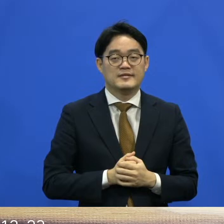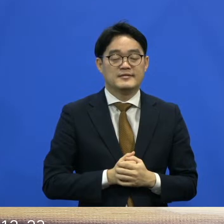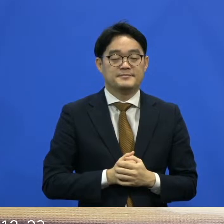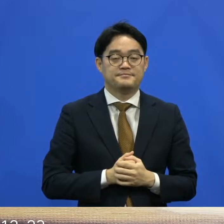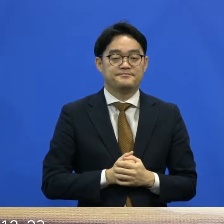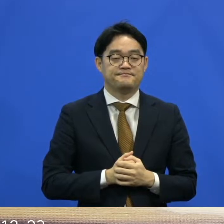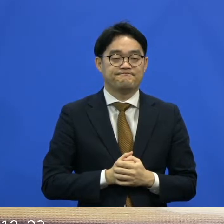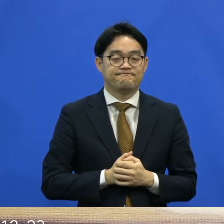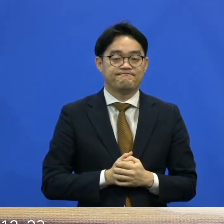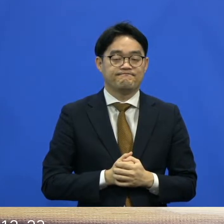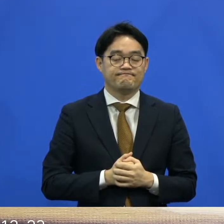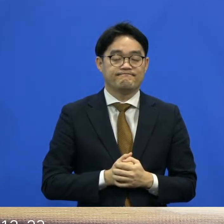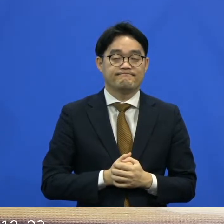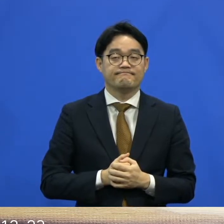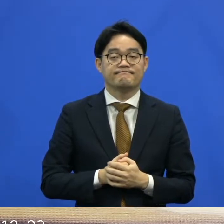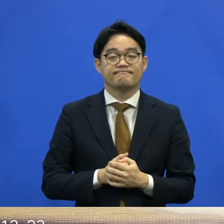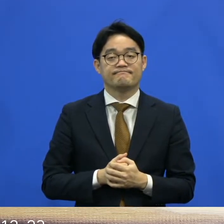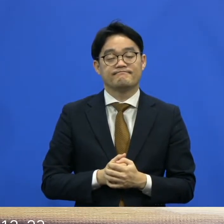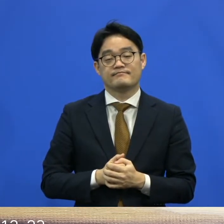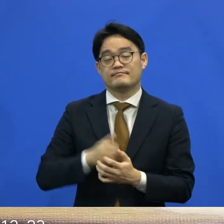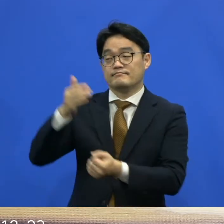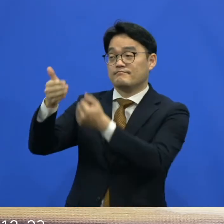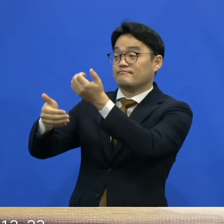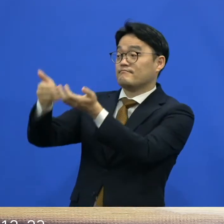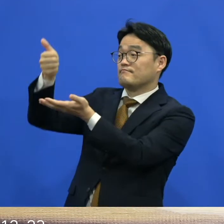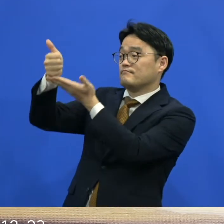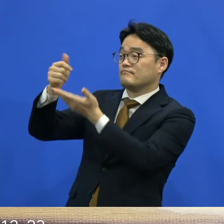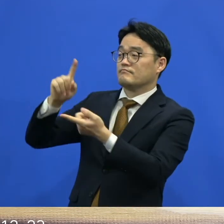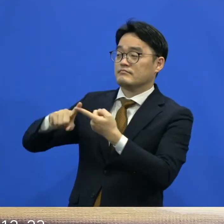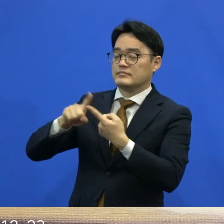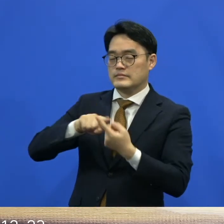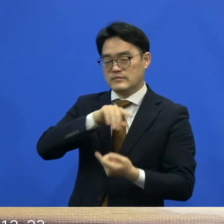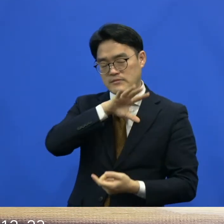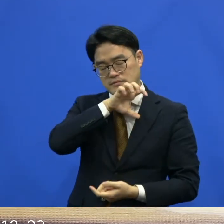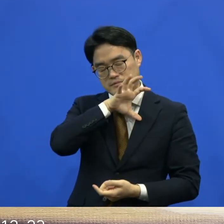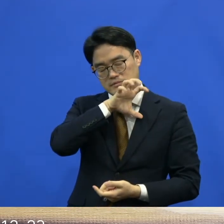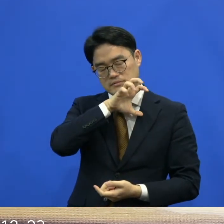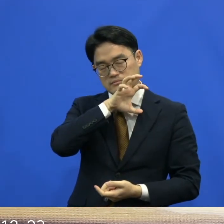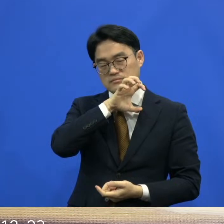그러니까 하나님에 대한 원망도 있었을 거예요.